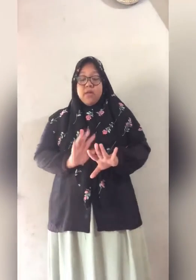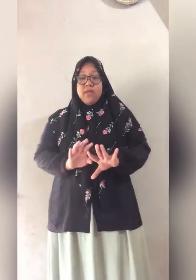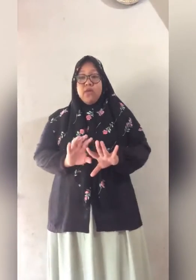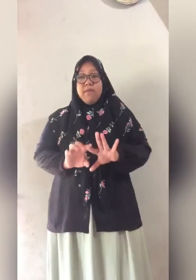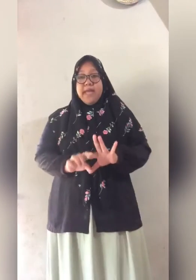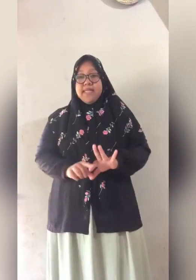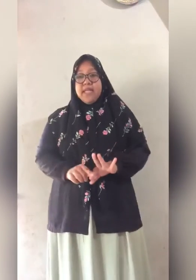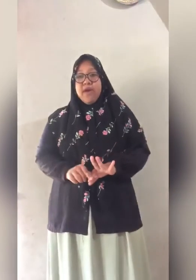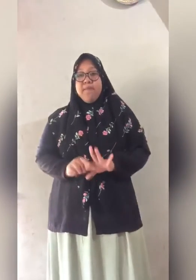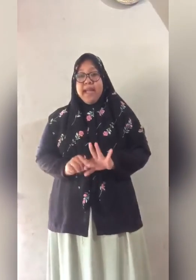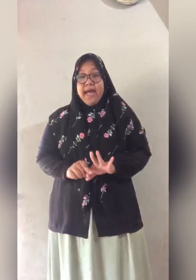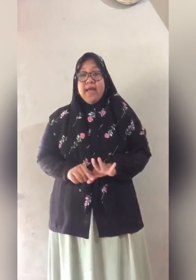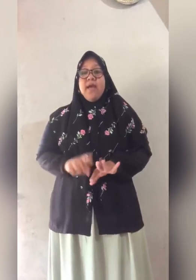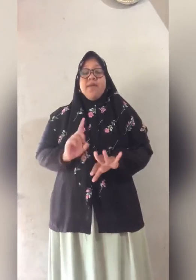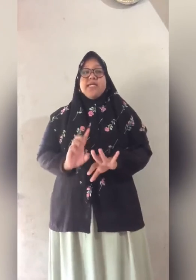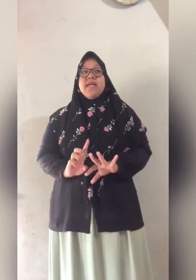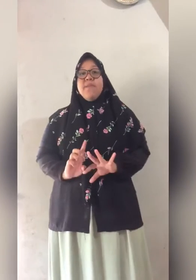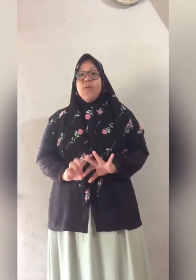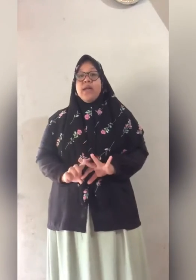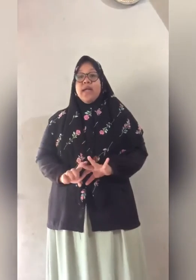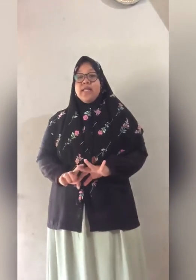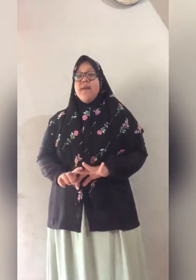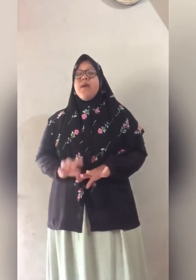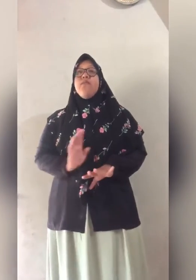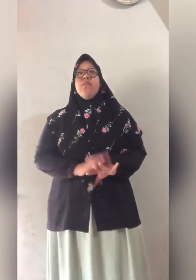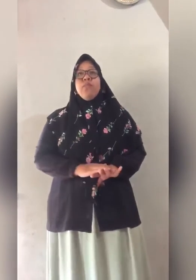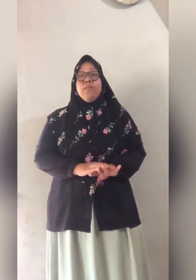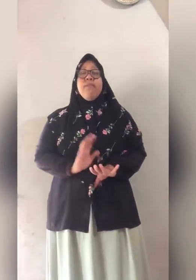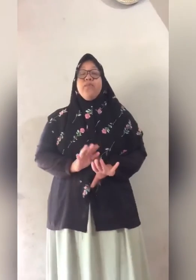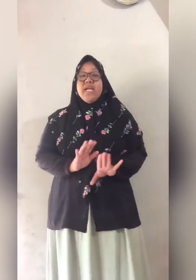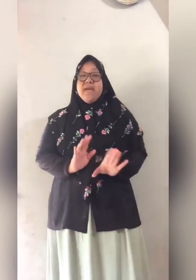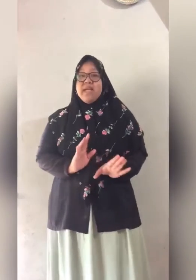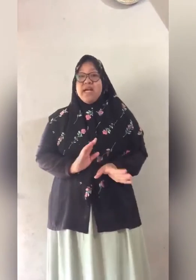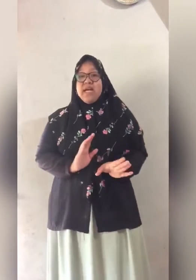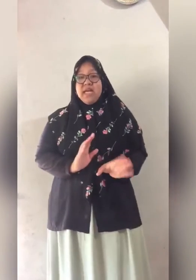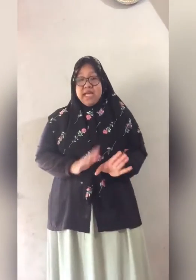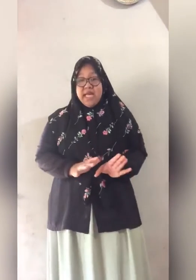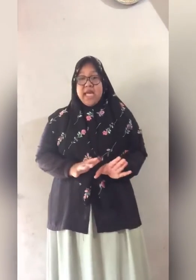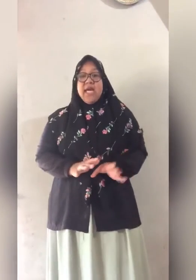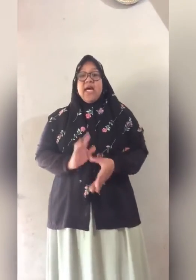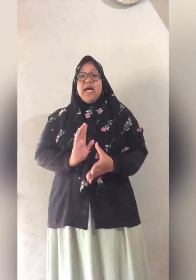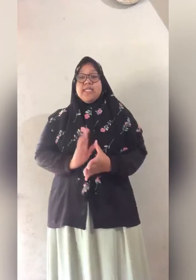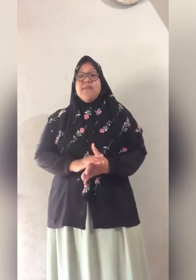berbentuk kepingan silikon padat, biasanya berwarna hitam yang mempunyai banyak kaki-kaki. IC